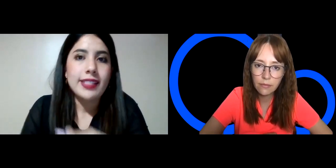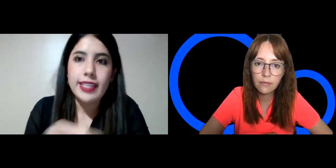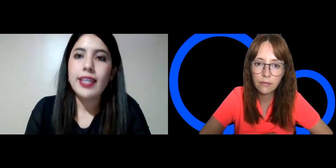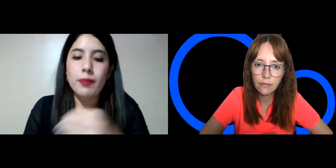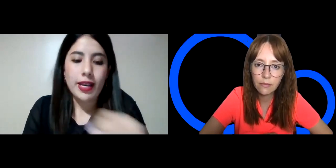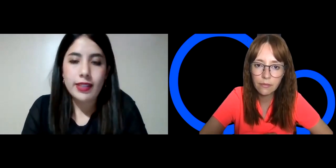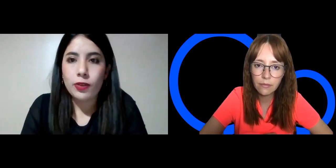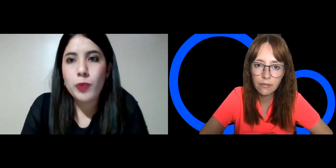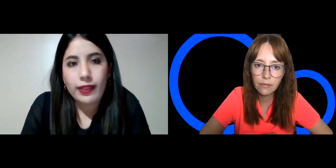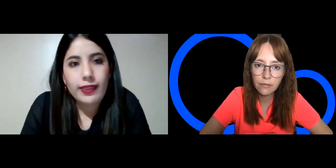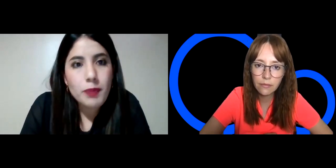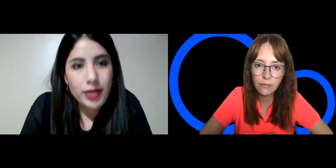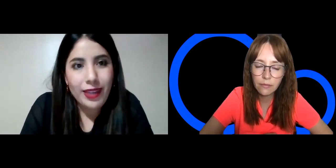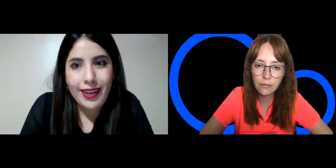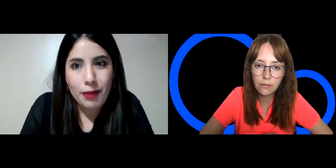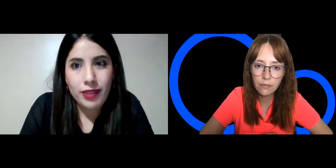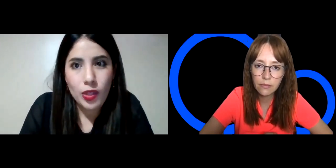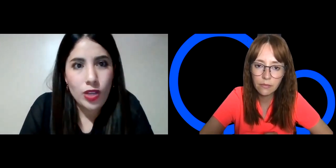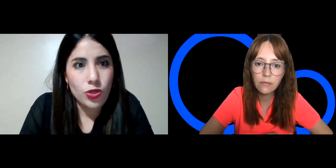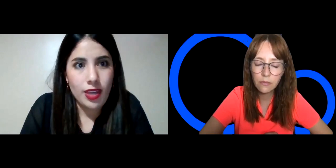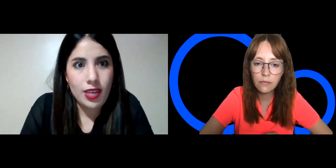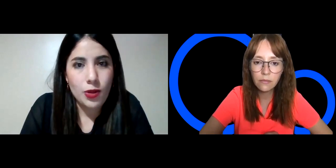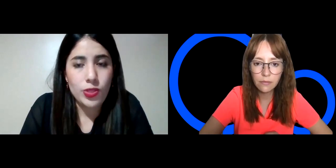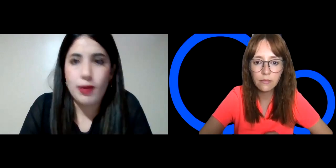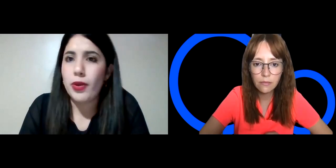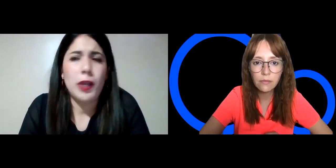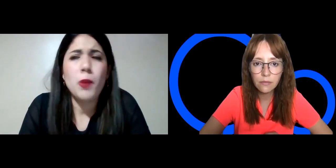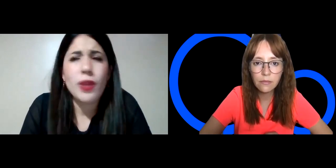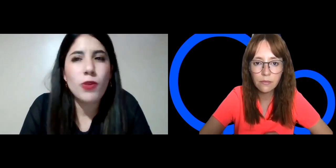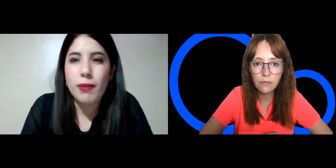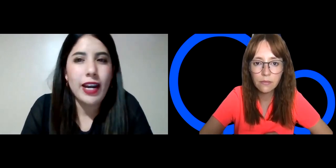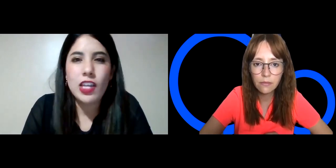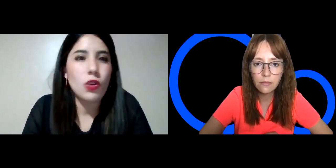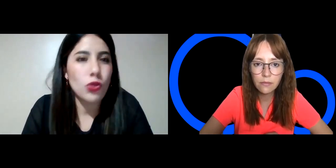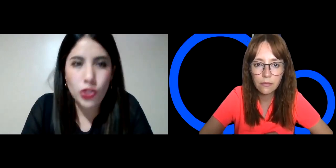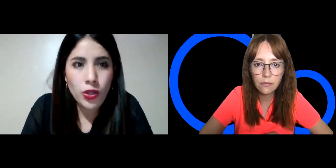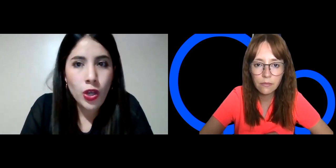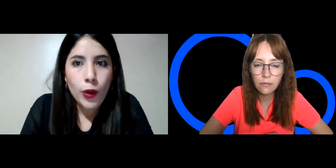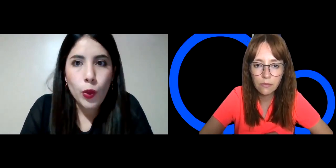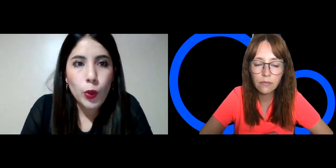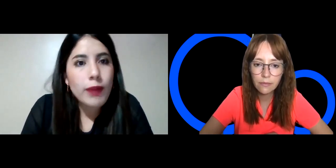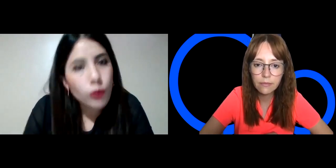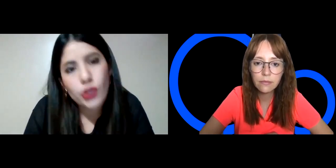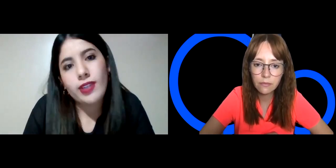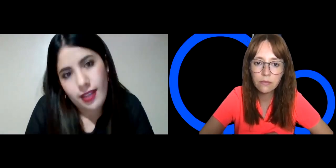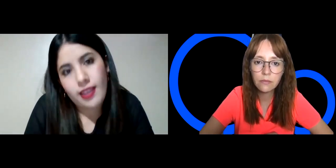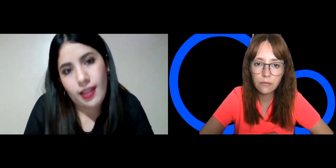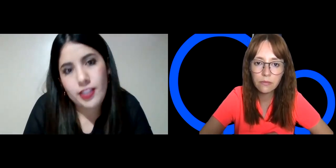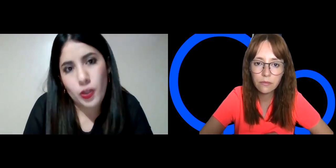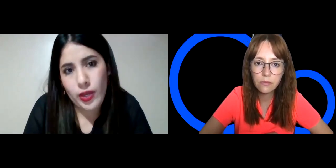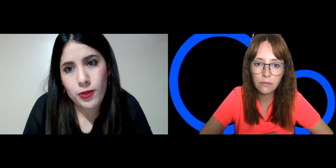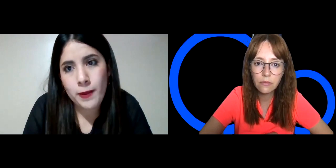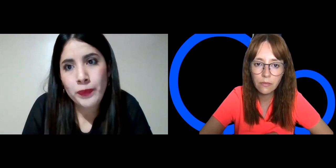y así hacernos partícipes verdaderamente de una sociedad inclusiva, porque no podemos hablar de inclusión cuando hay muchos que siguen